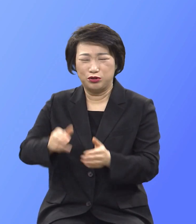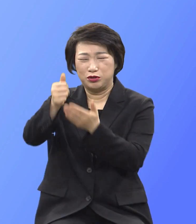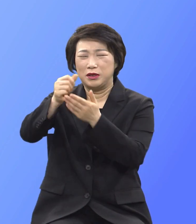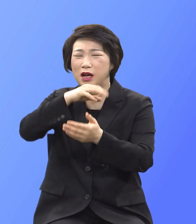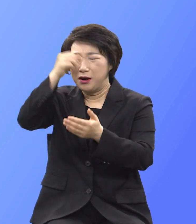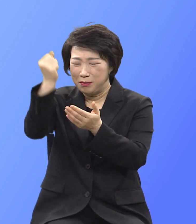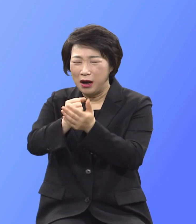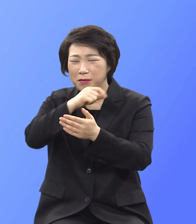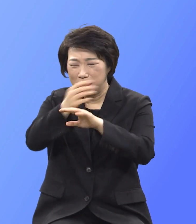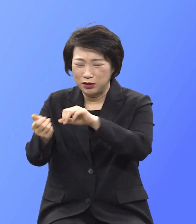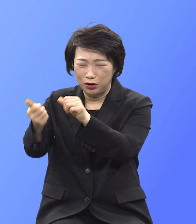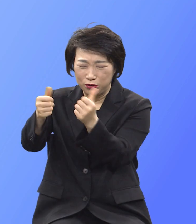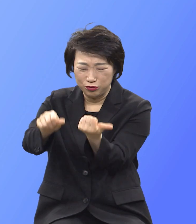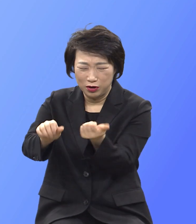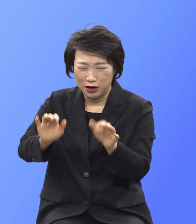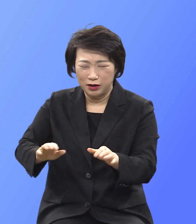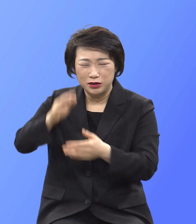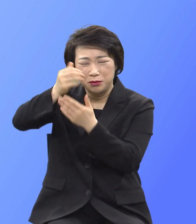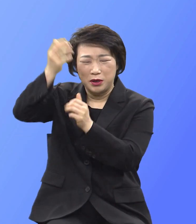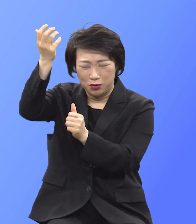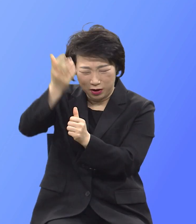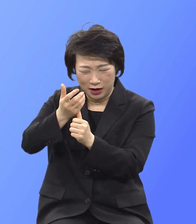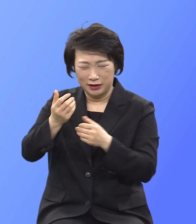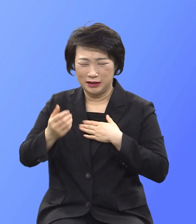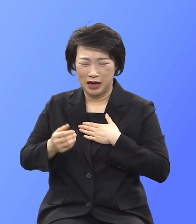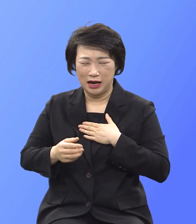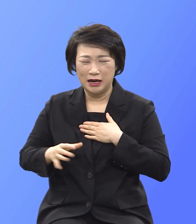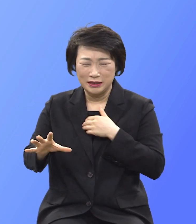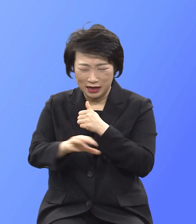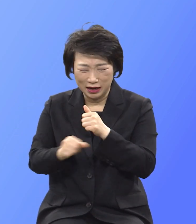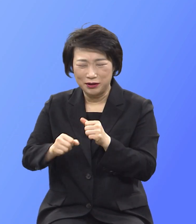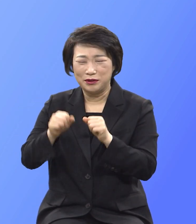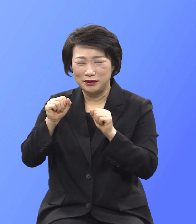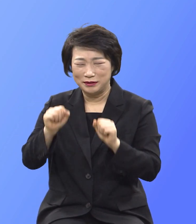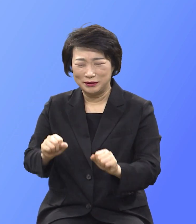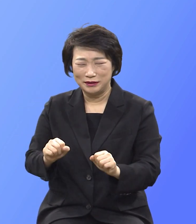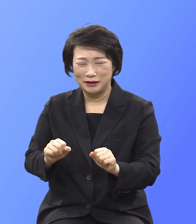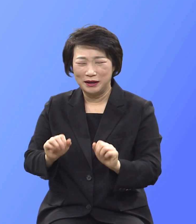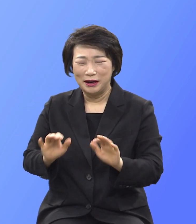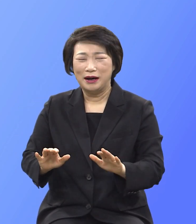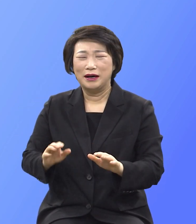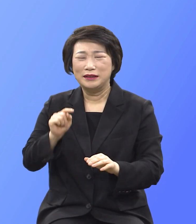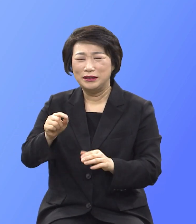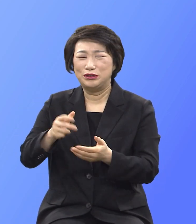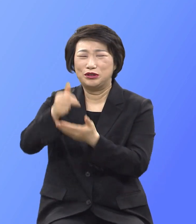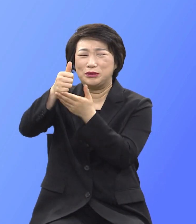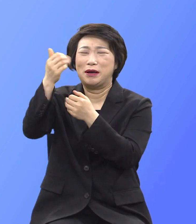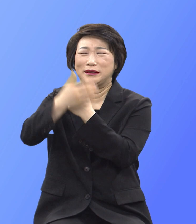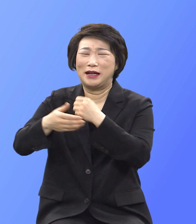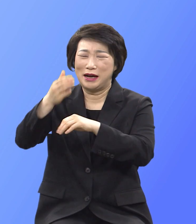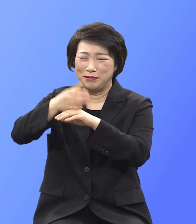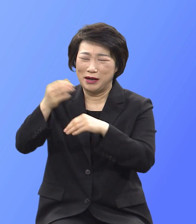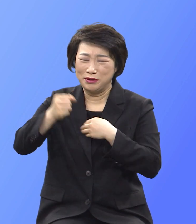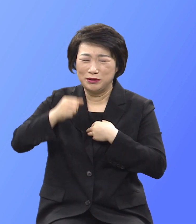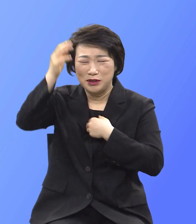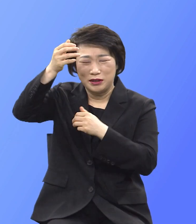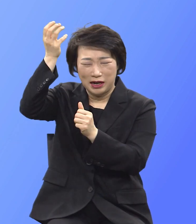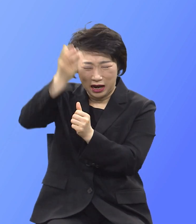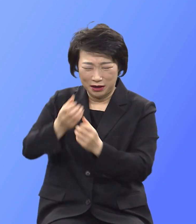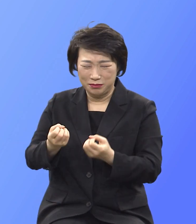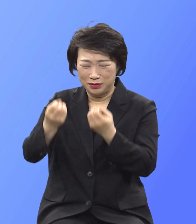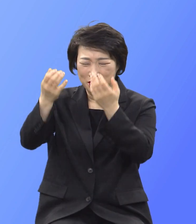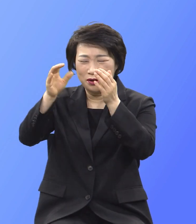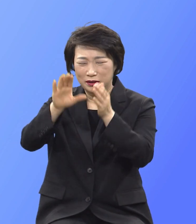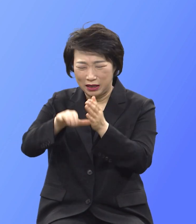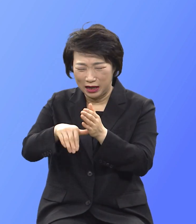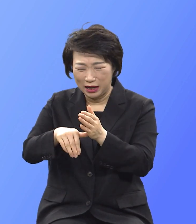피 흘리셨고 성령이 오셔서 나를 장악하고 계시니 이 은혜 감사함으로 성령